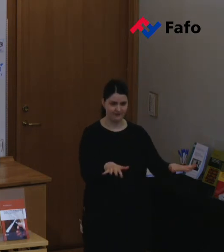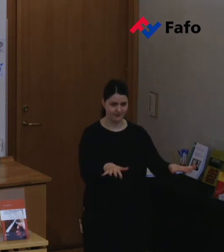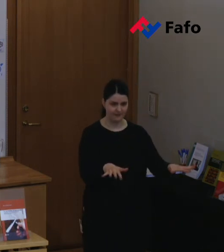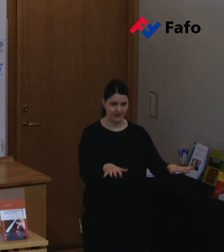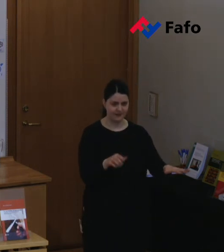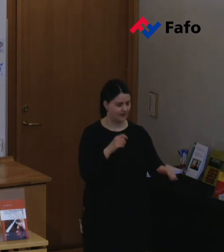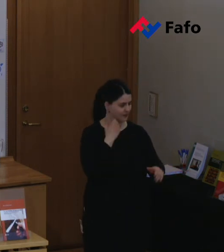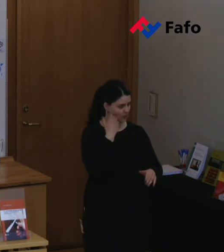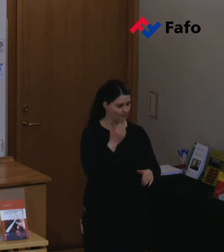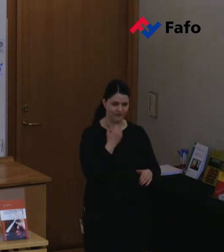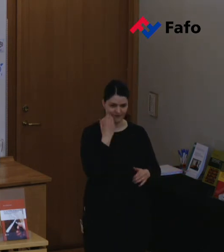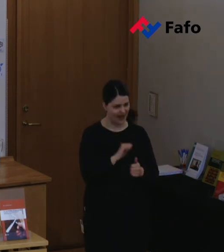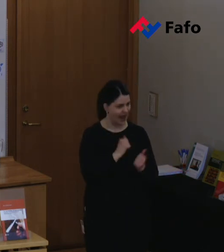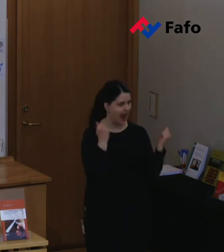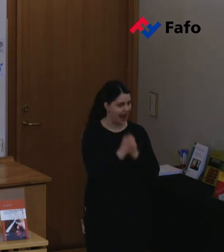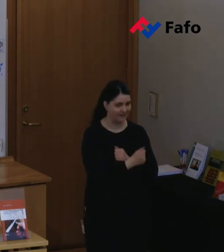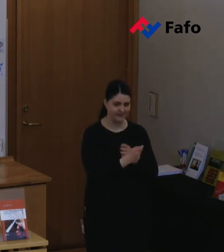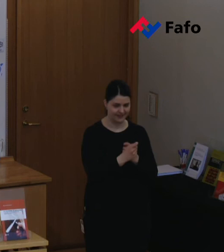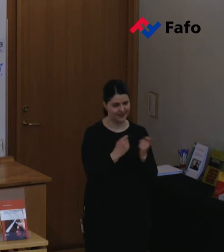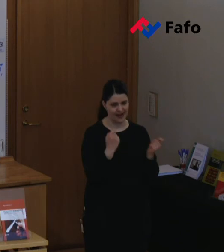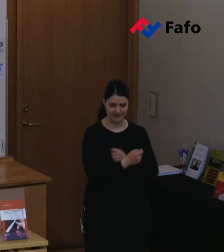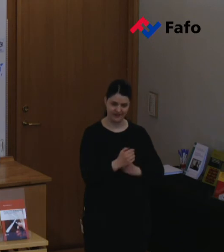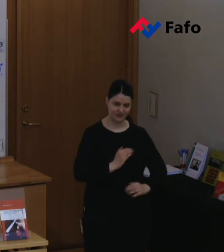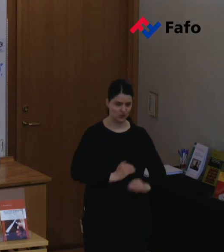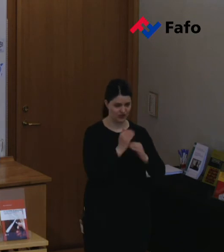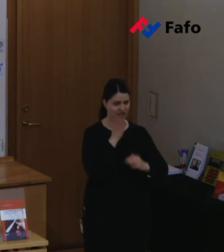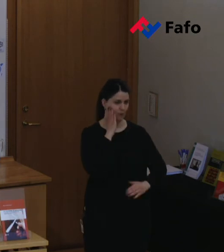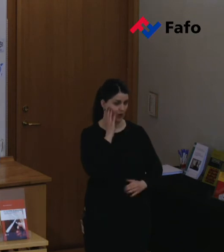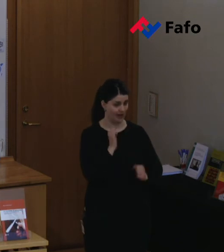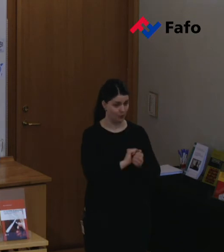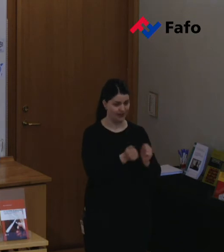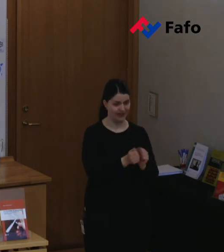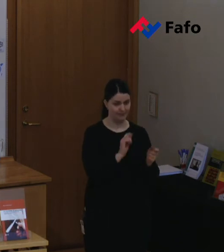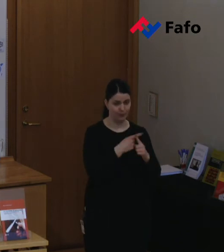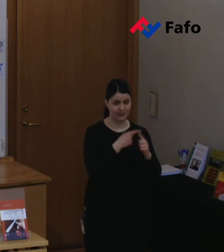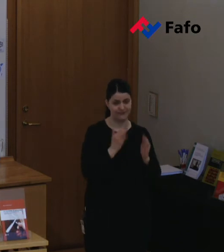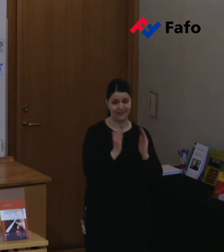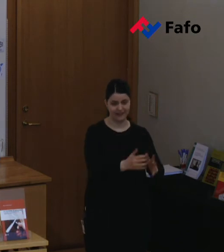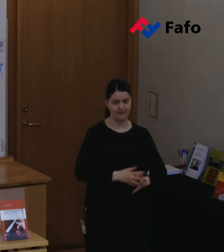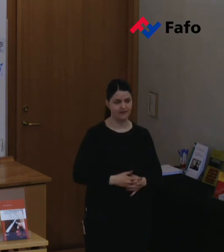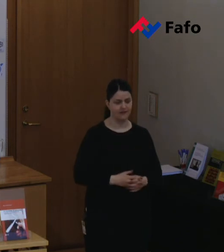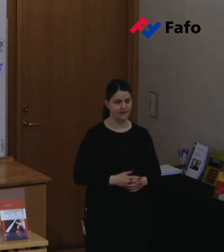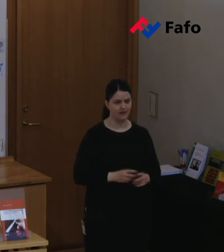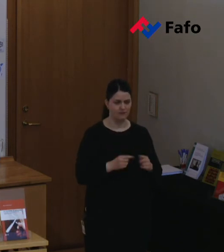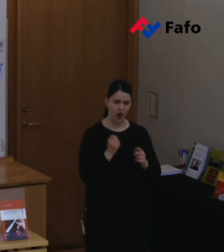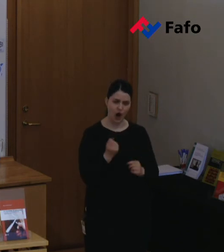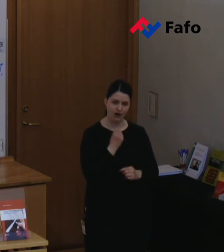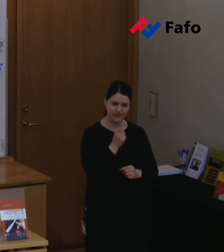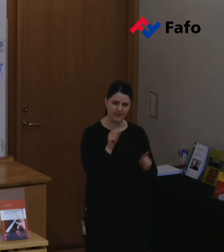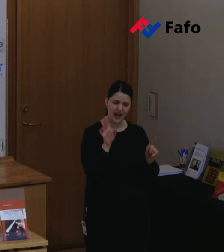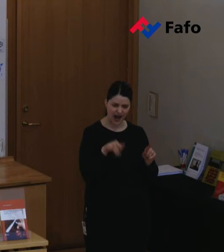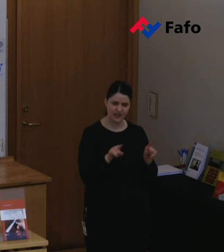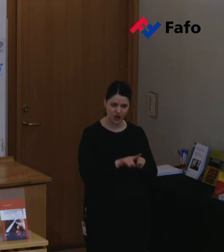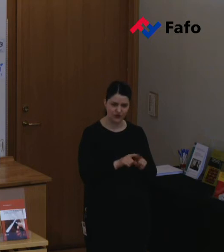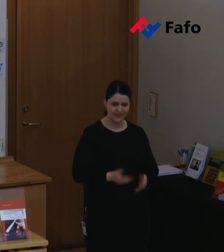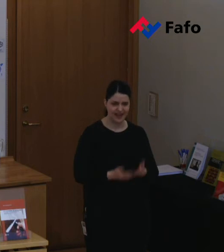at det ville endre den sosiale boligpolitikken i en positiv retning. For det er jo av og til sånn at det hjelper å få